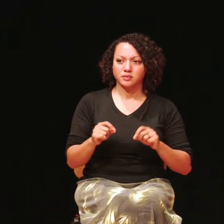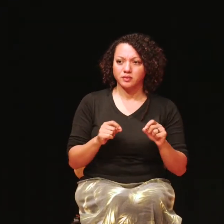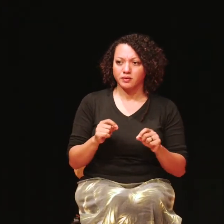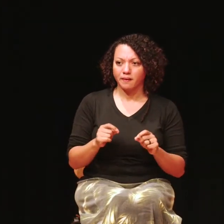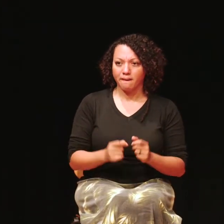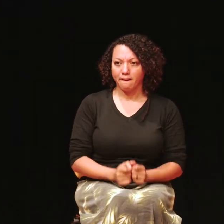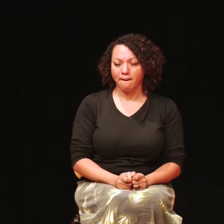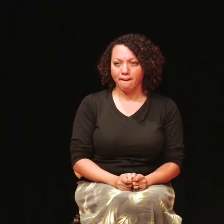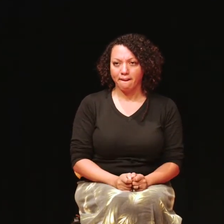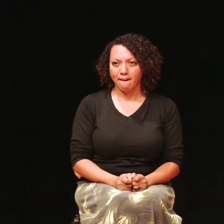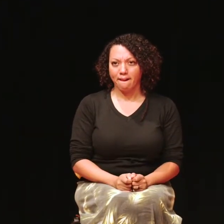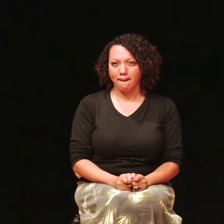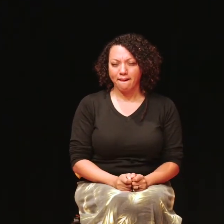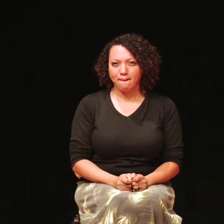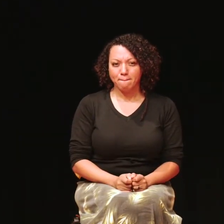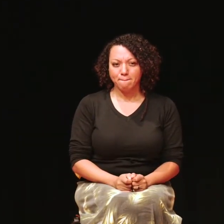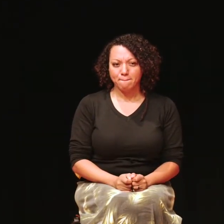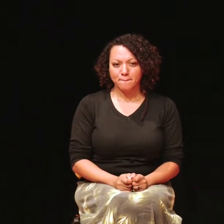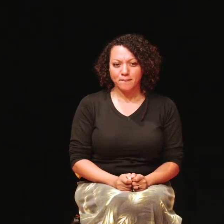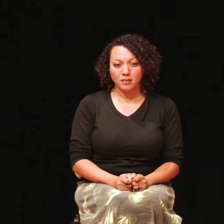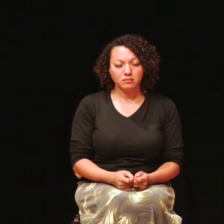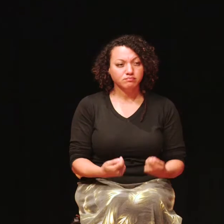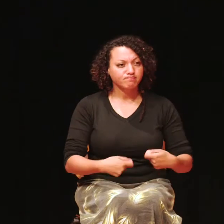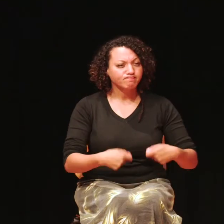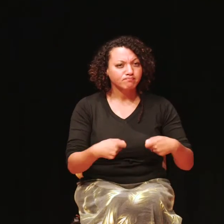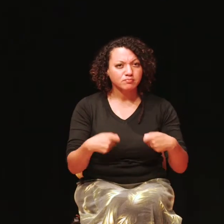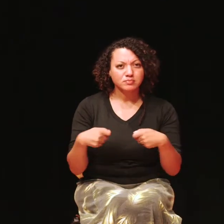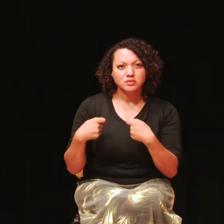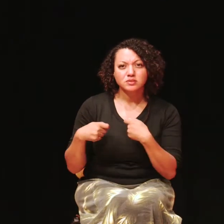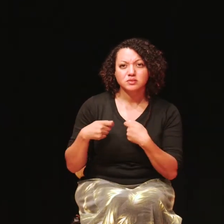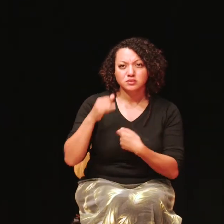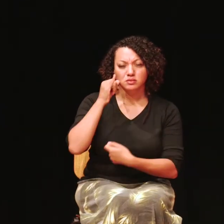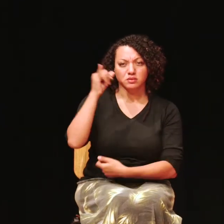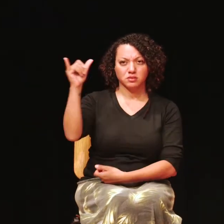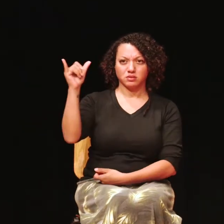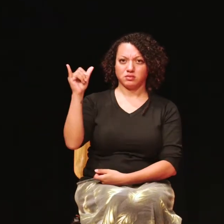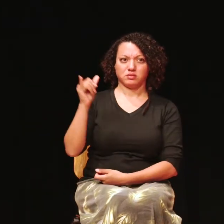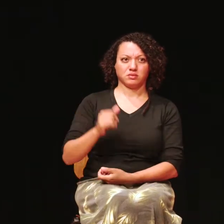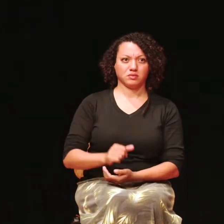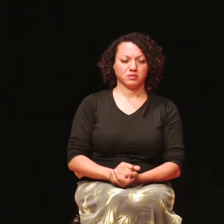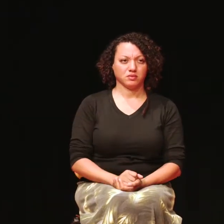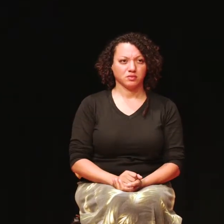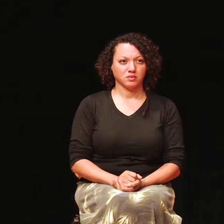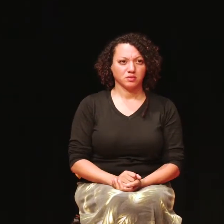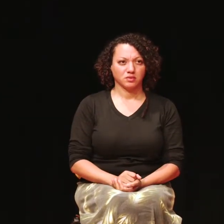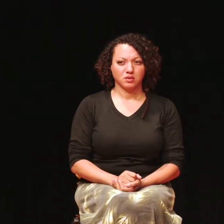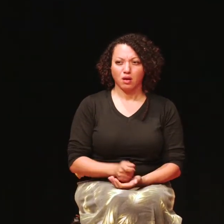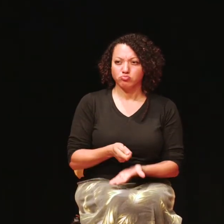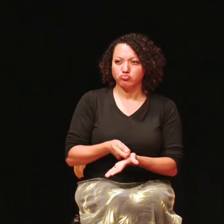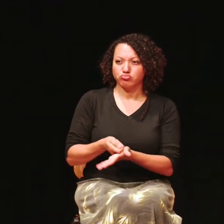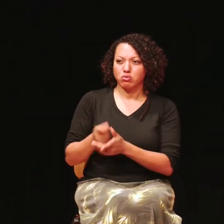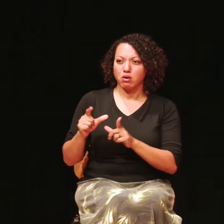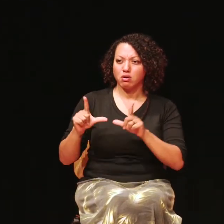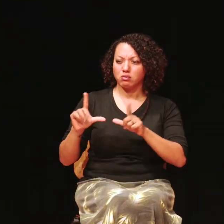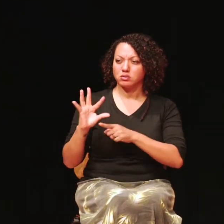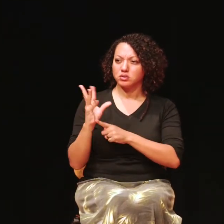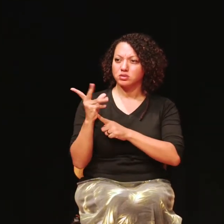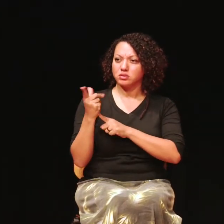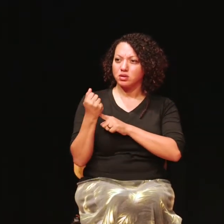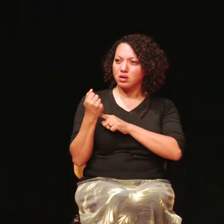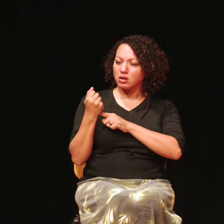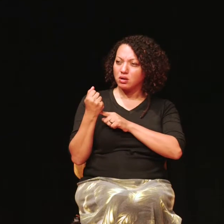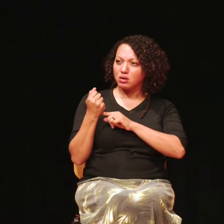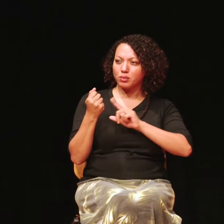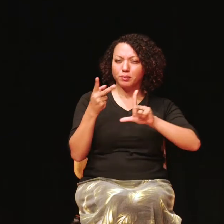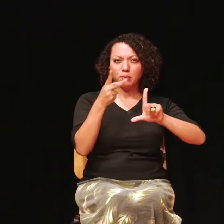é absolutamente necessário evitar de impor às obras de arte uma